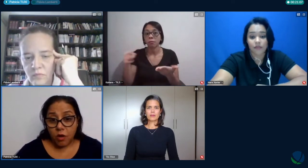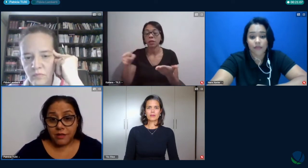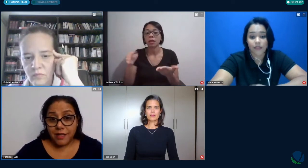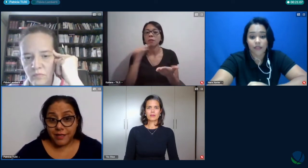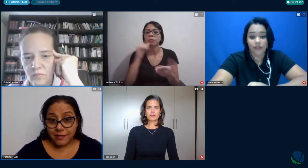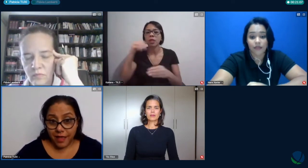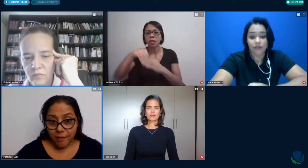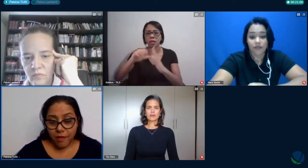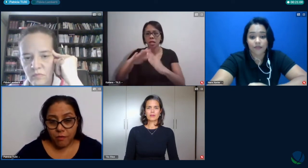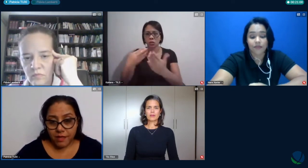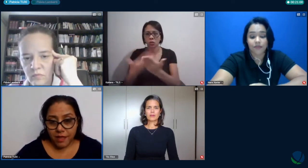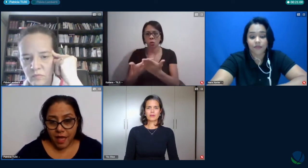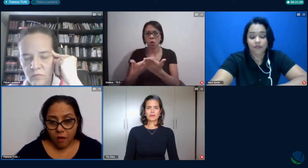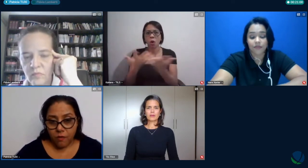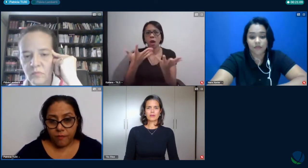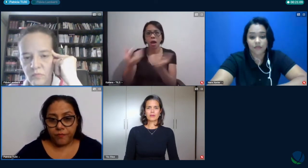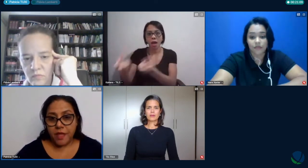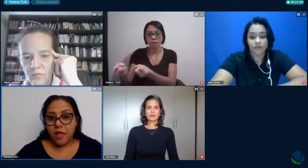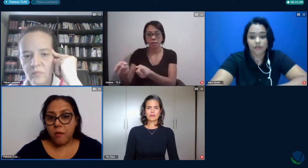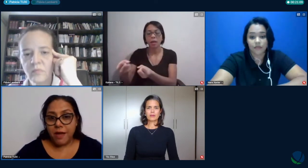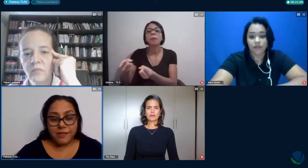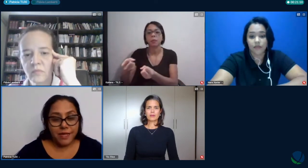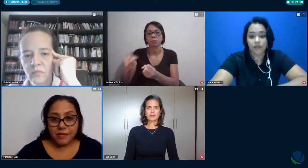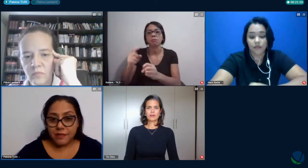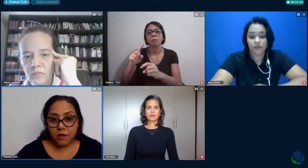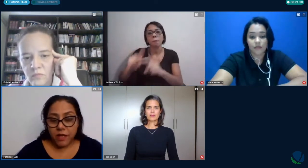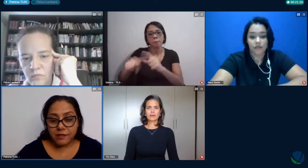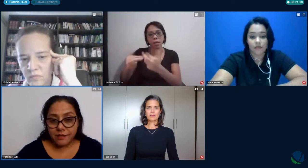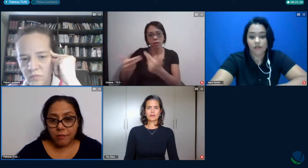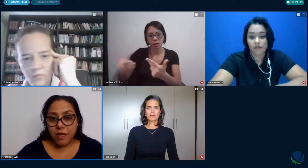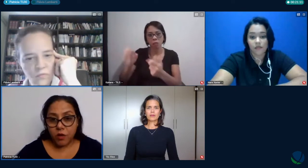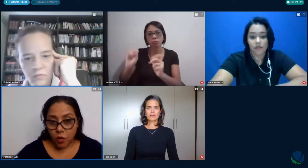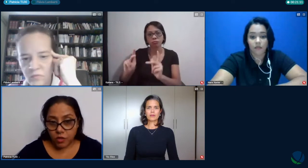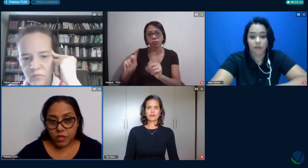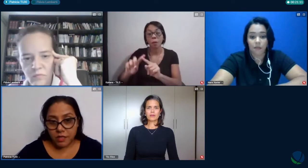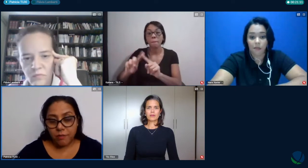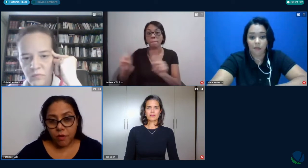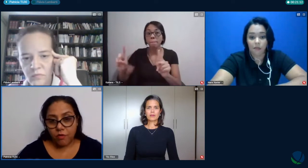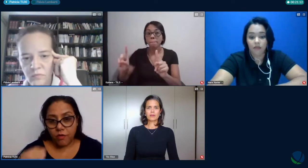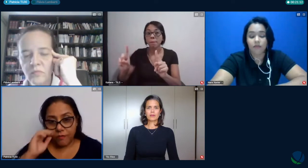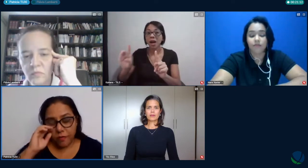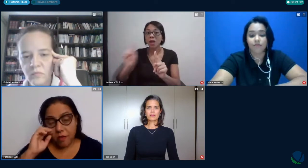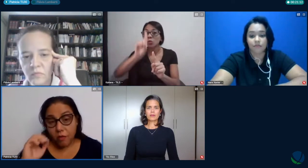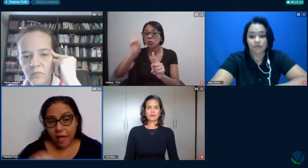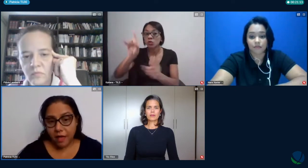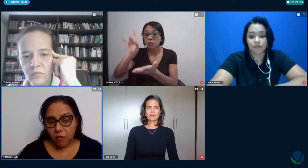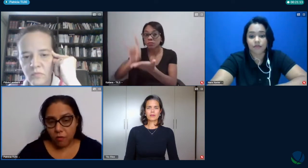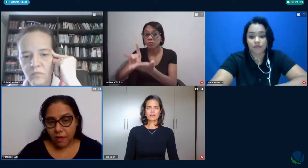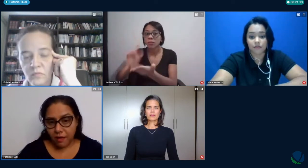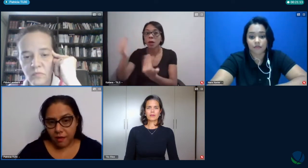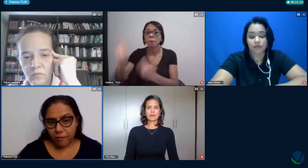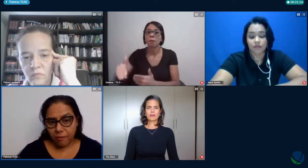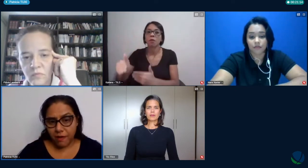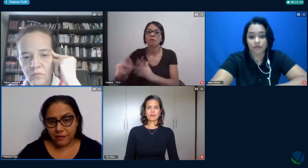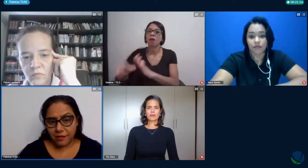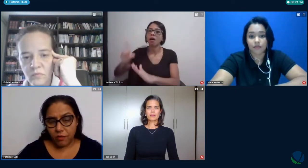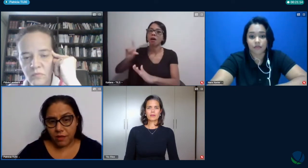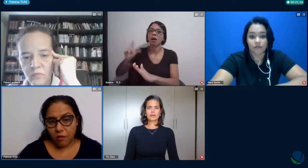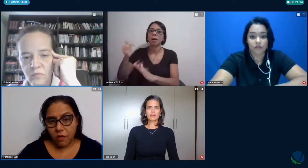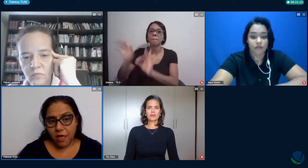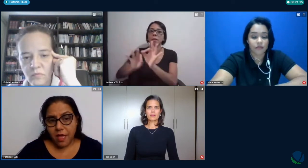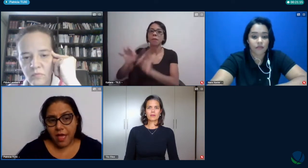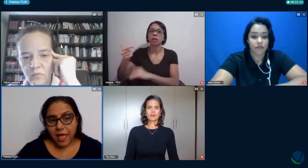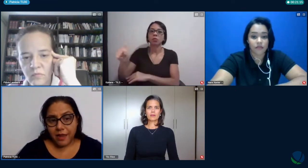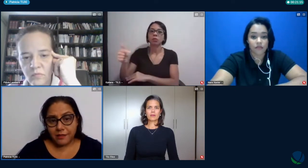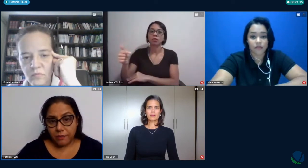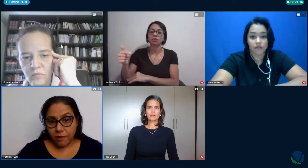nas escolas recebem o material, mas eles recebem no dia da prova, não há uma preparação.